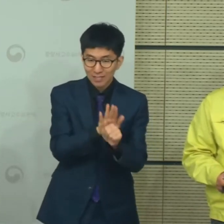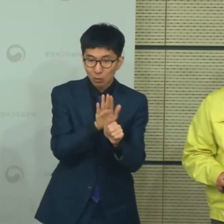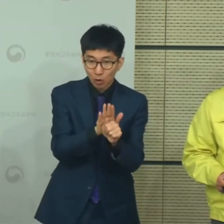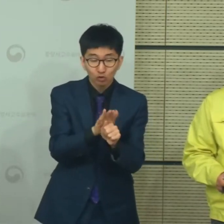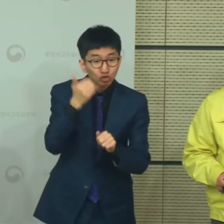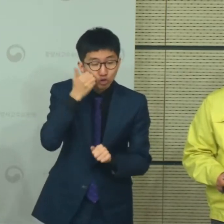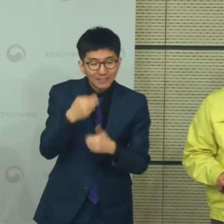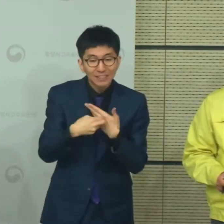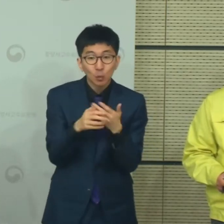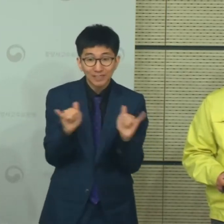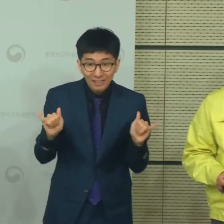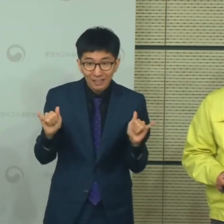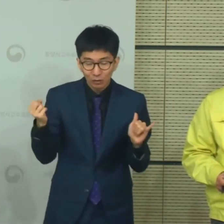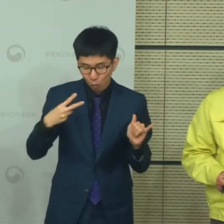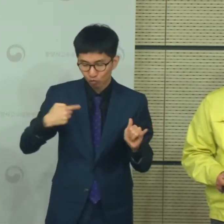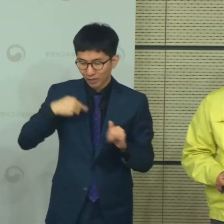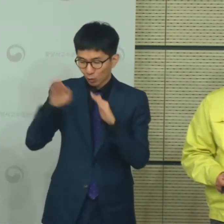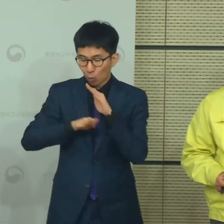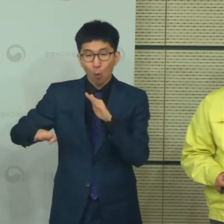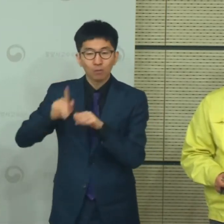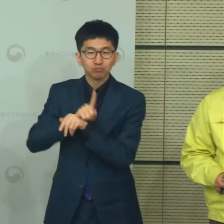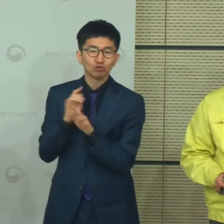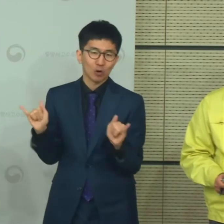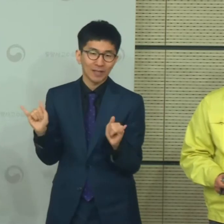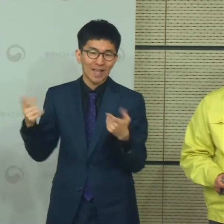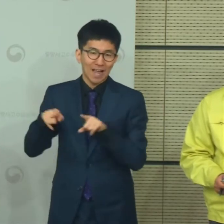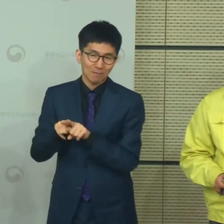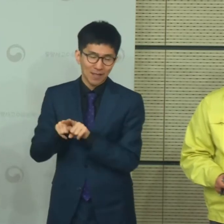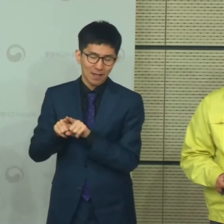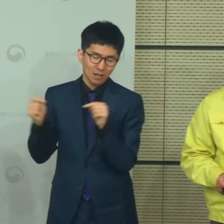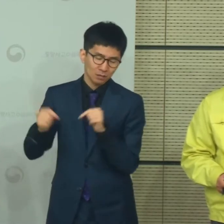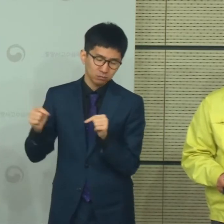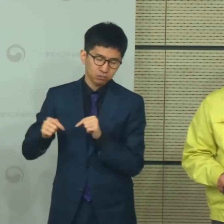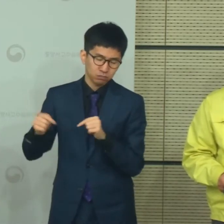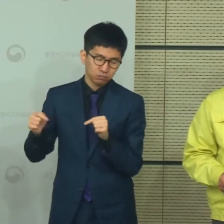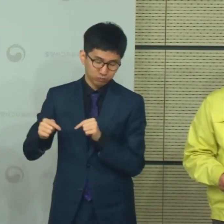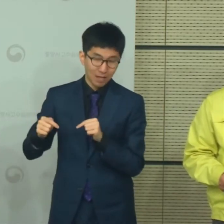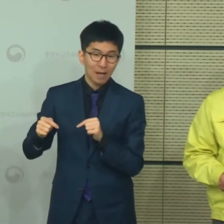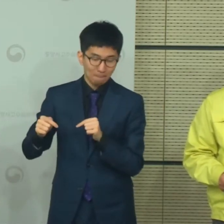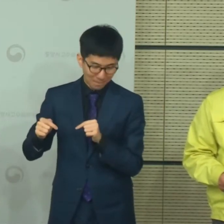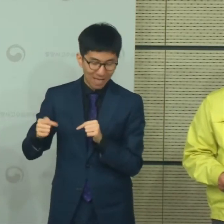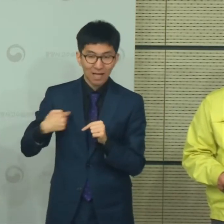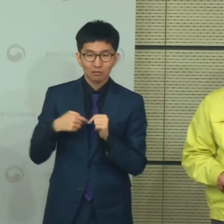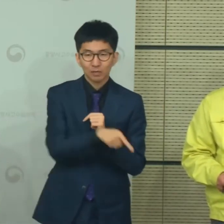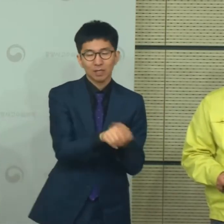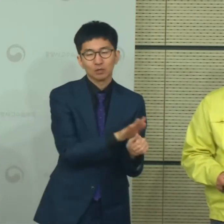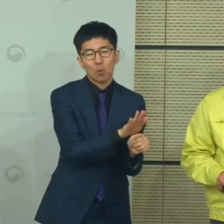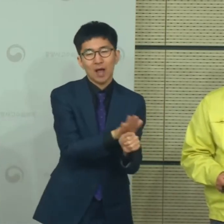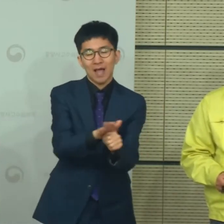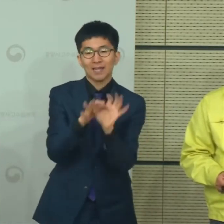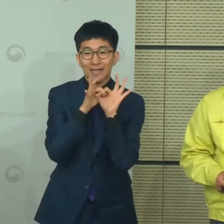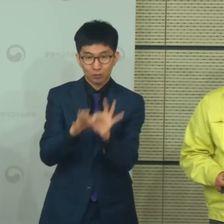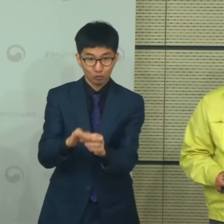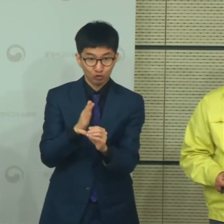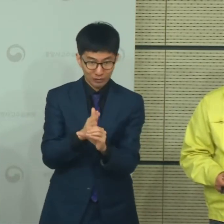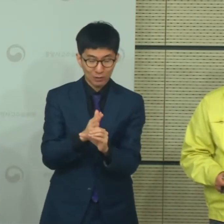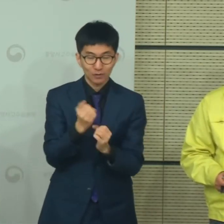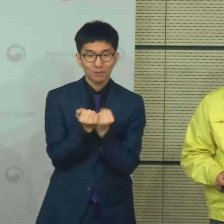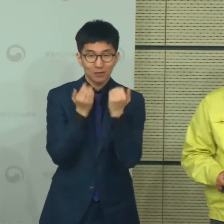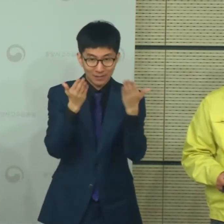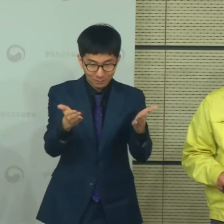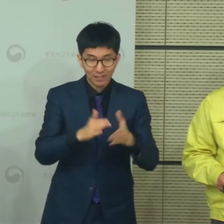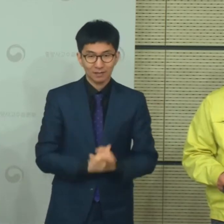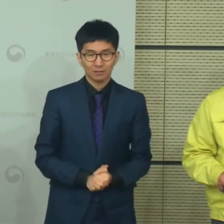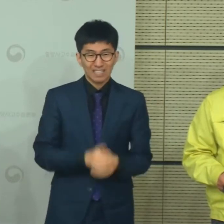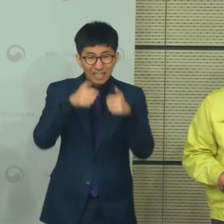그 대책 지원반에서 최대한의 적정한 조치를 취하기 위해서 노력하고 있다라는 말씀은 드립니다.